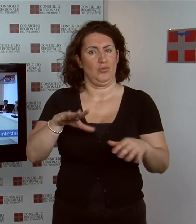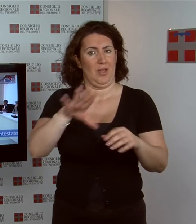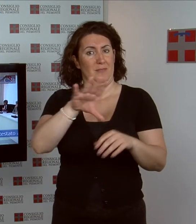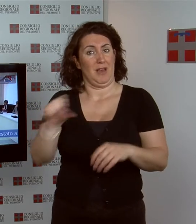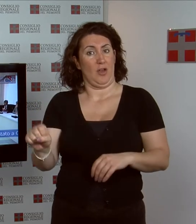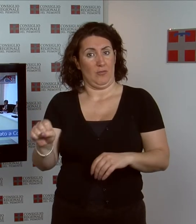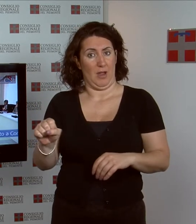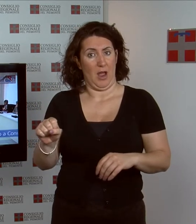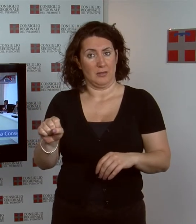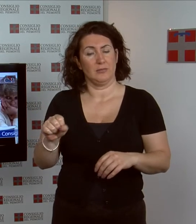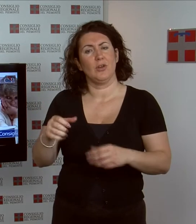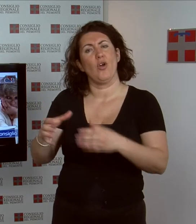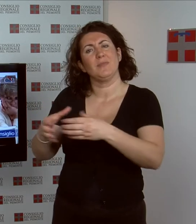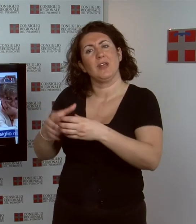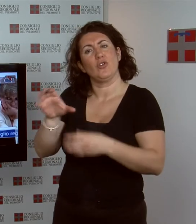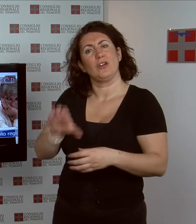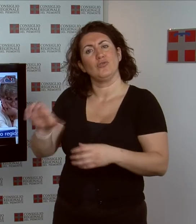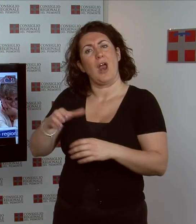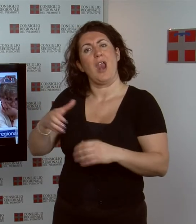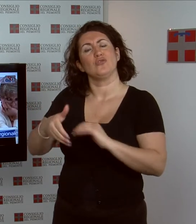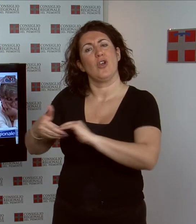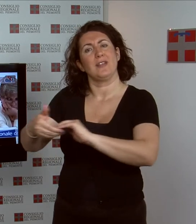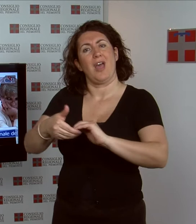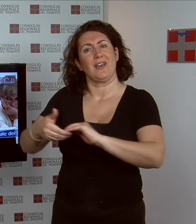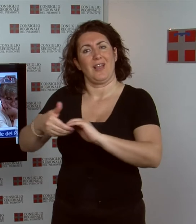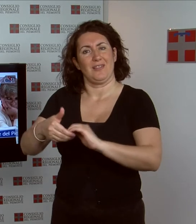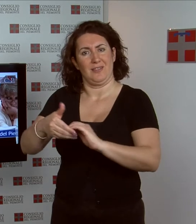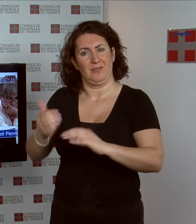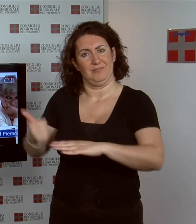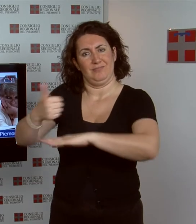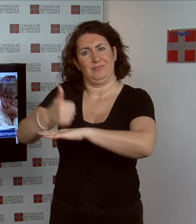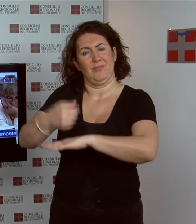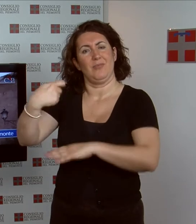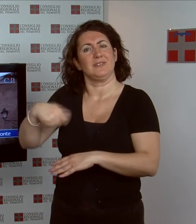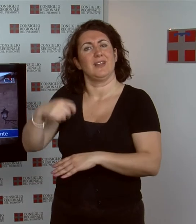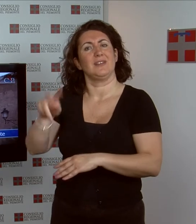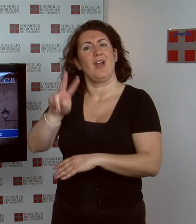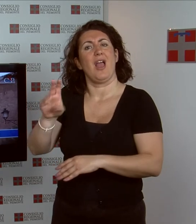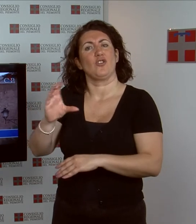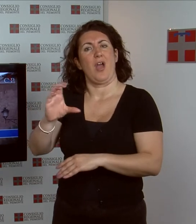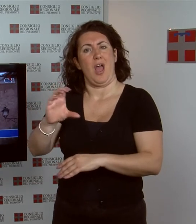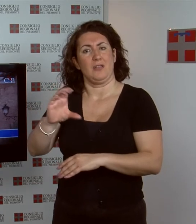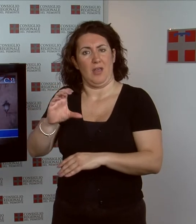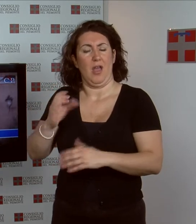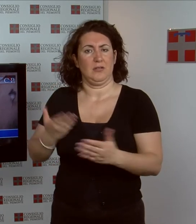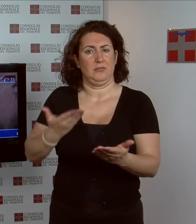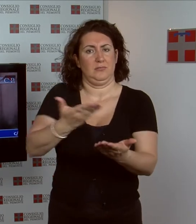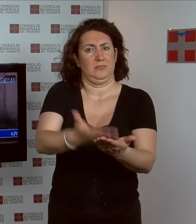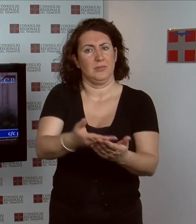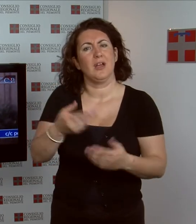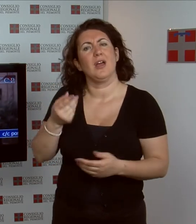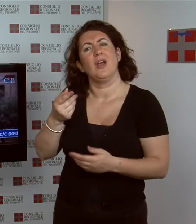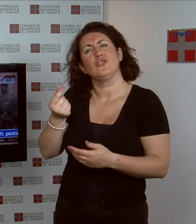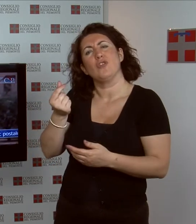Comitato regionale di Solidarietà, presieduto dal presidente dell'Assemblea regionale, Valerio Cattaneo. I fondi, che fanno parte dei risparmi del